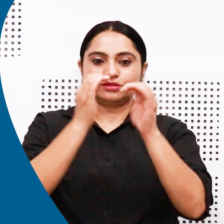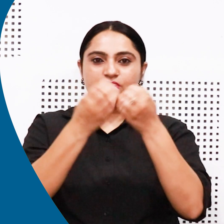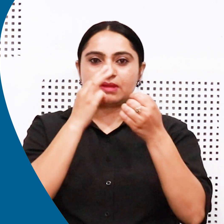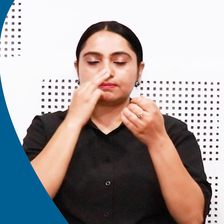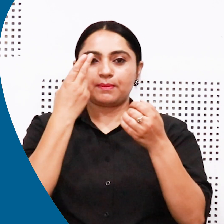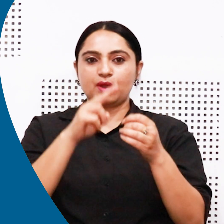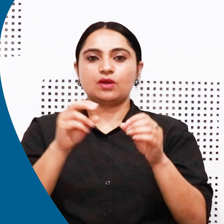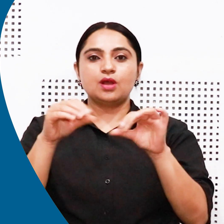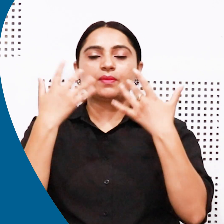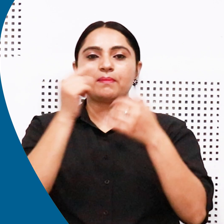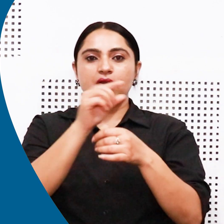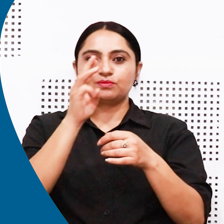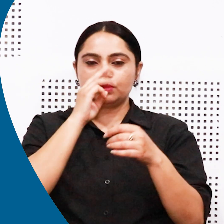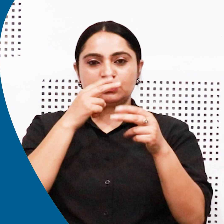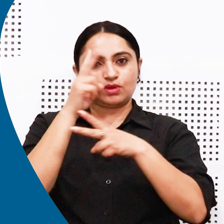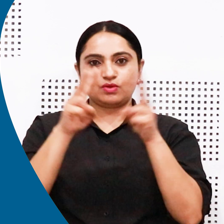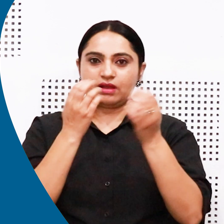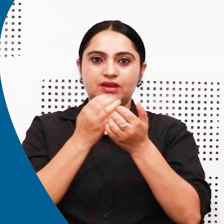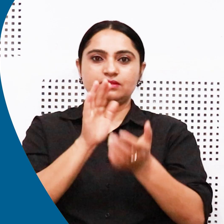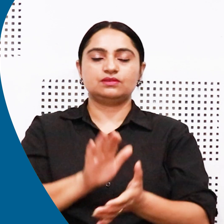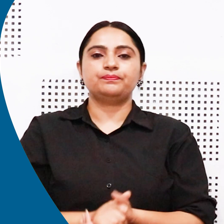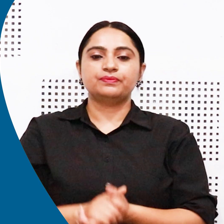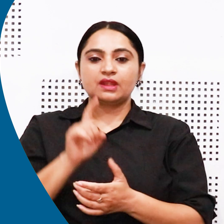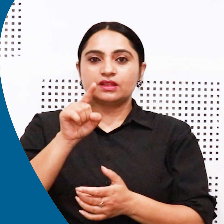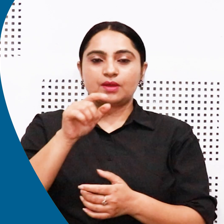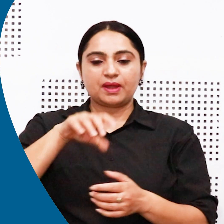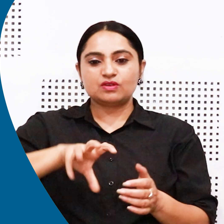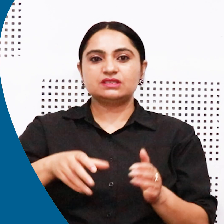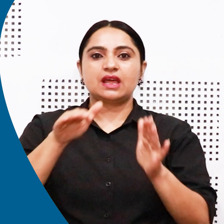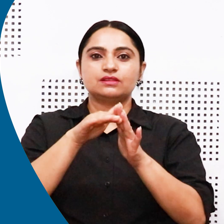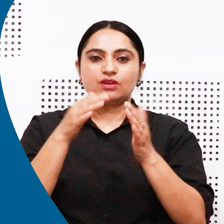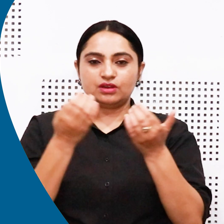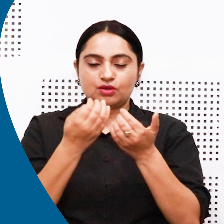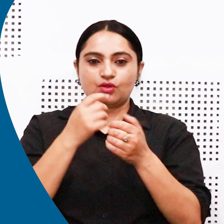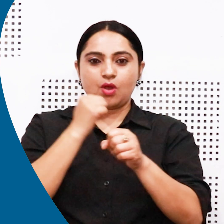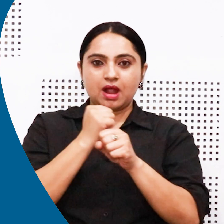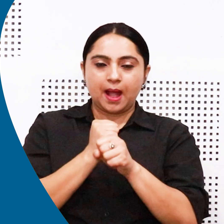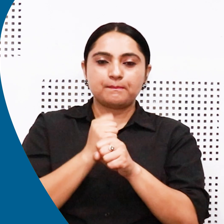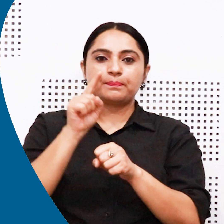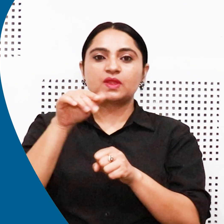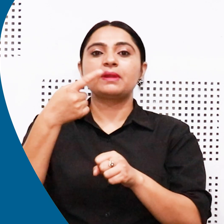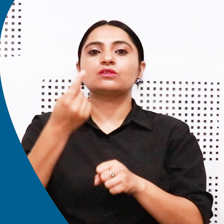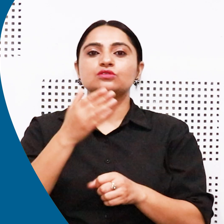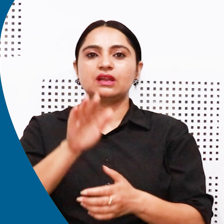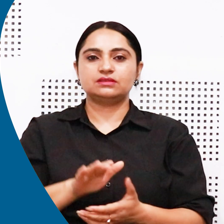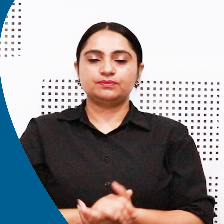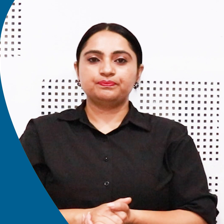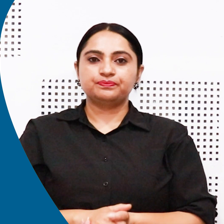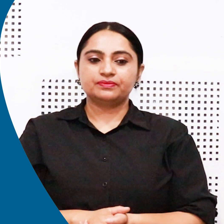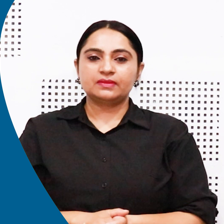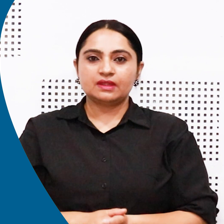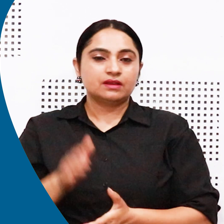परेको प्रभावका बारेमा चर्चा गरिरहेका छौँ। तपाईको स्थानीय तहले गरेको काम कारबाही तपाईलाई कस्तो लागिरहेको